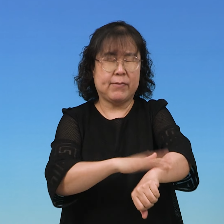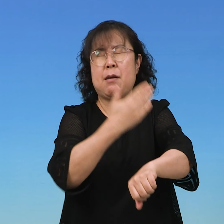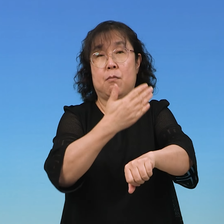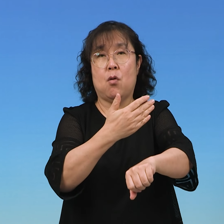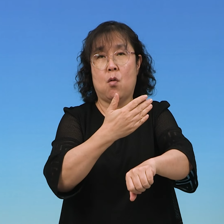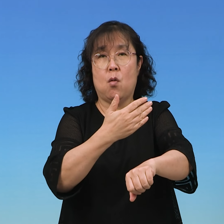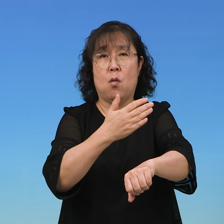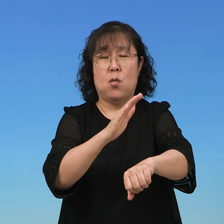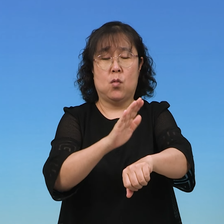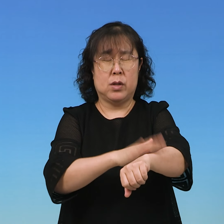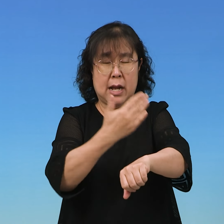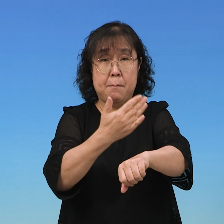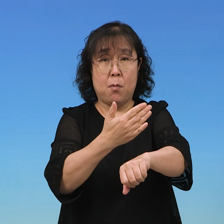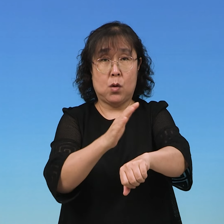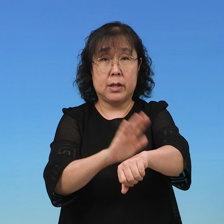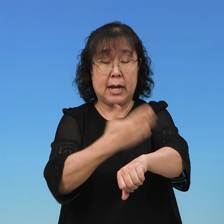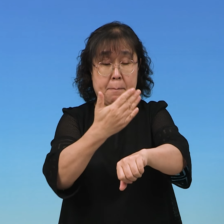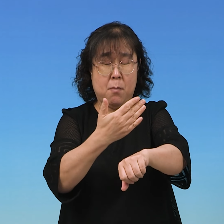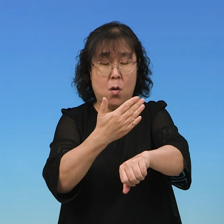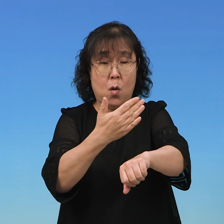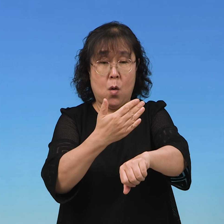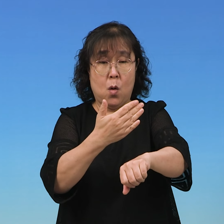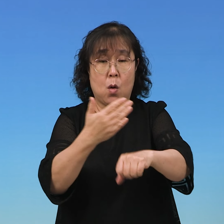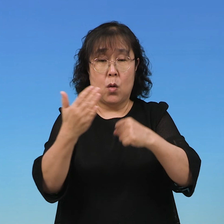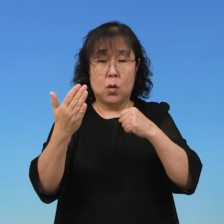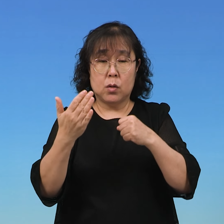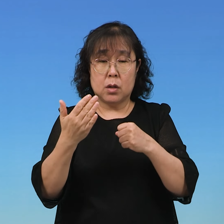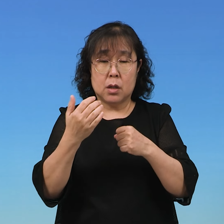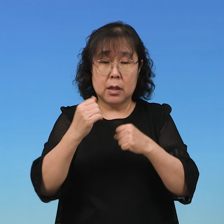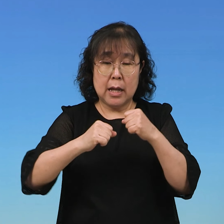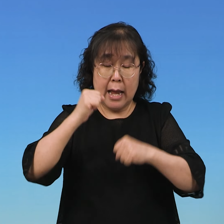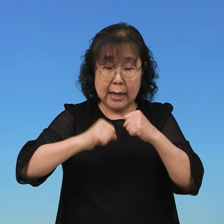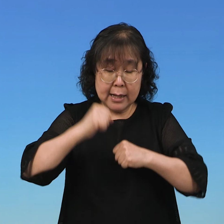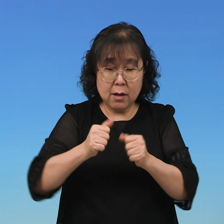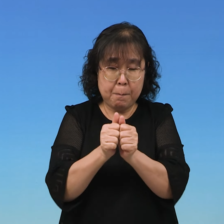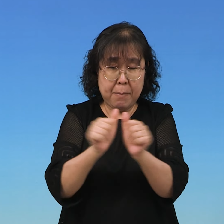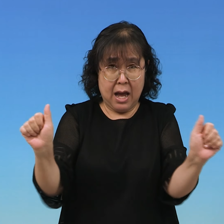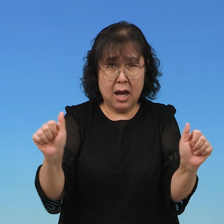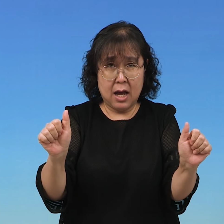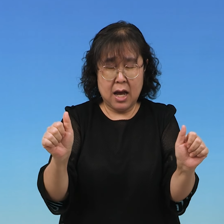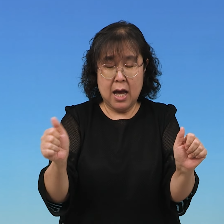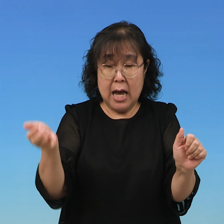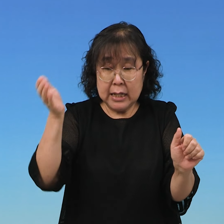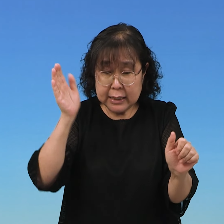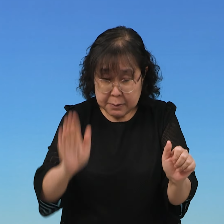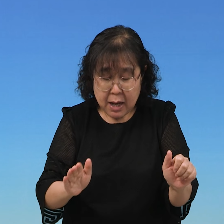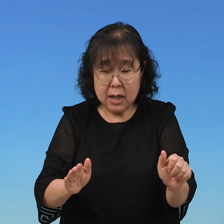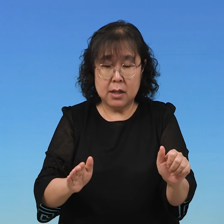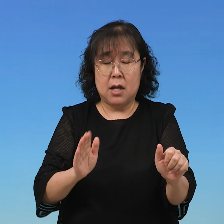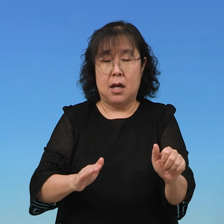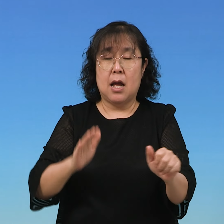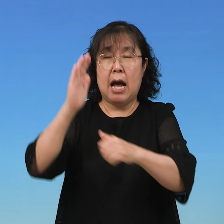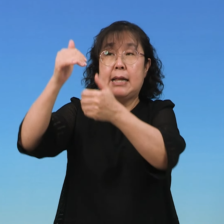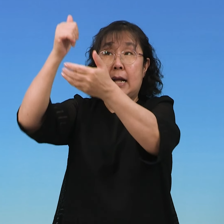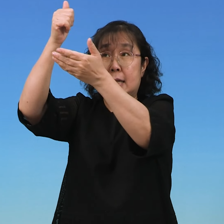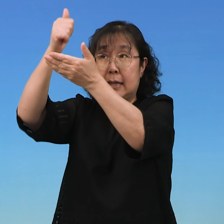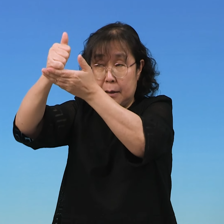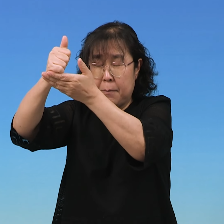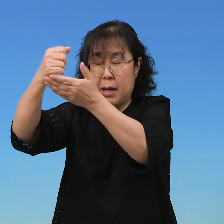그 상황에서 하나님의 메시지는 이거예요. 이거 단절 아니다. 네가 잘못해가지고 네가 어떤 짓을